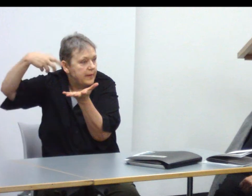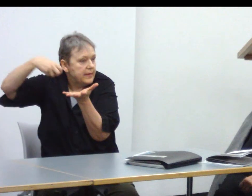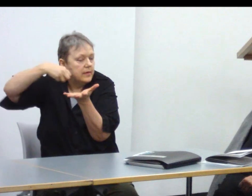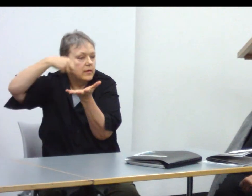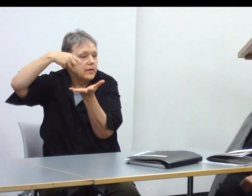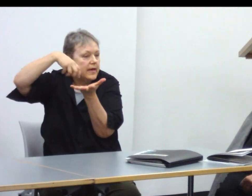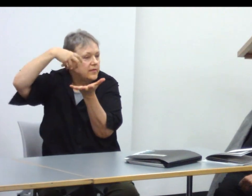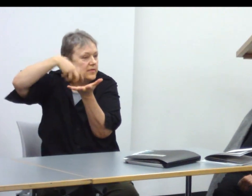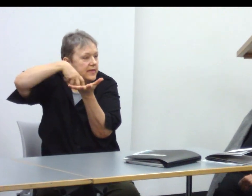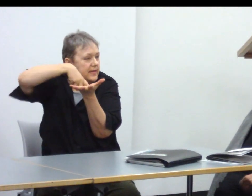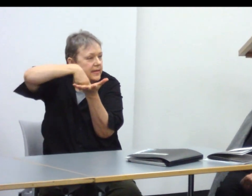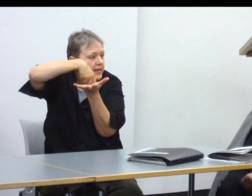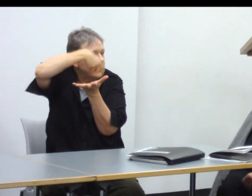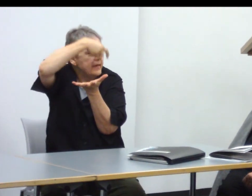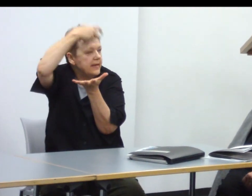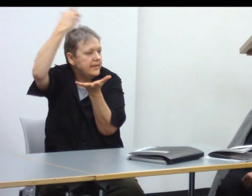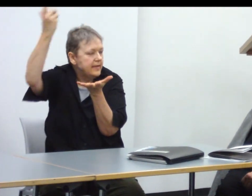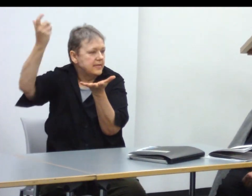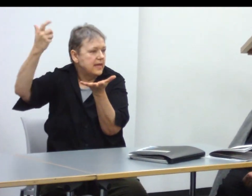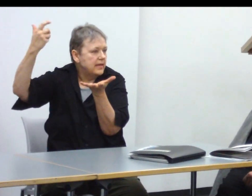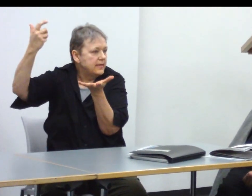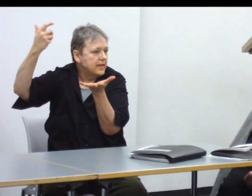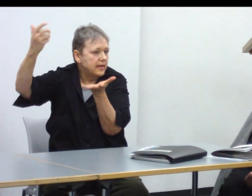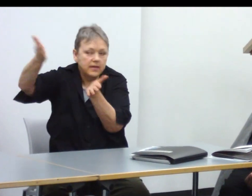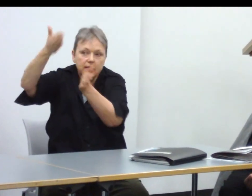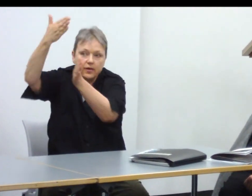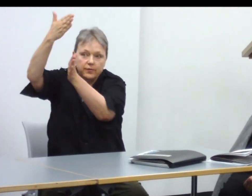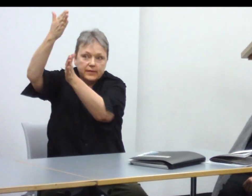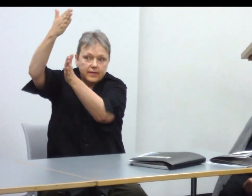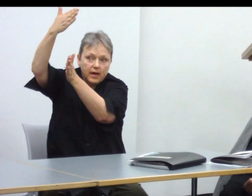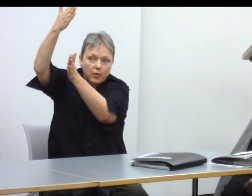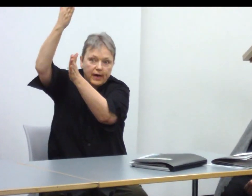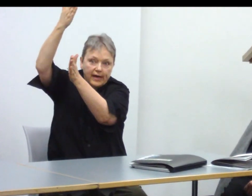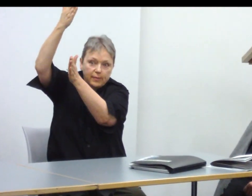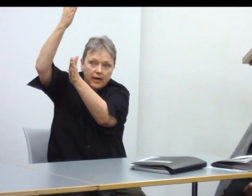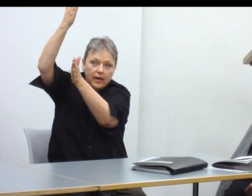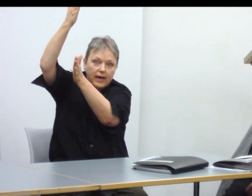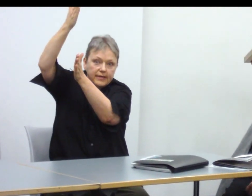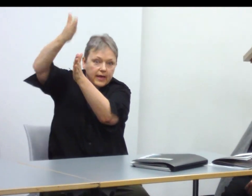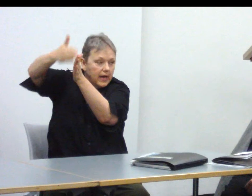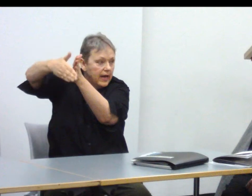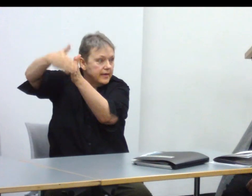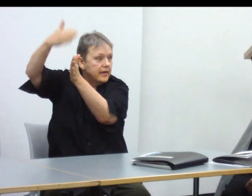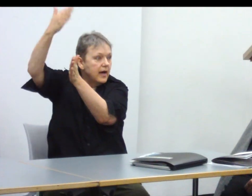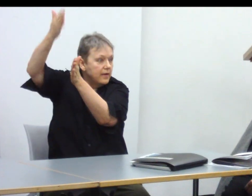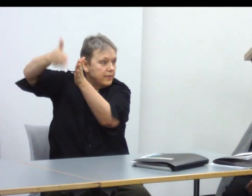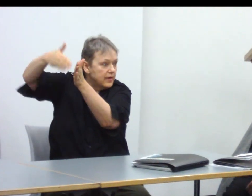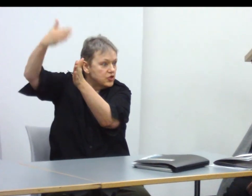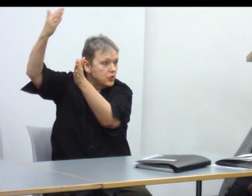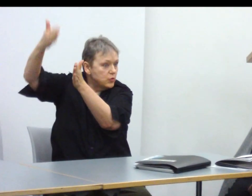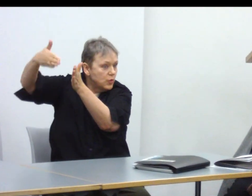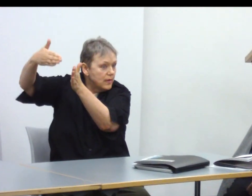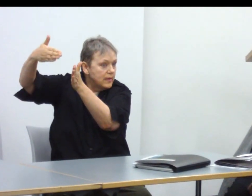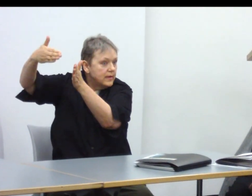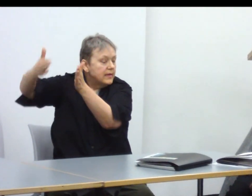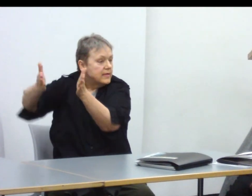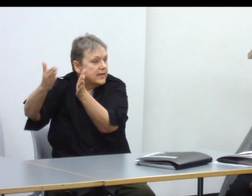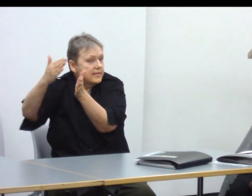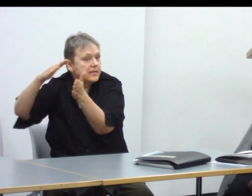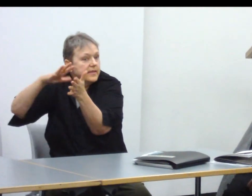Unbegreifbaren, etwas, was ich nicht im Gedächtnis halten kann, wird auf einmal eine klare, einfache Struktur. Das heißt, das